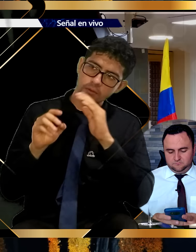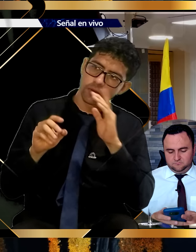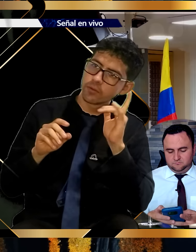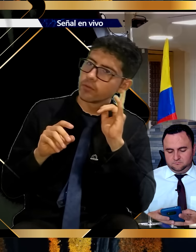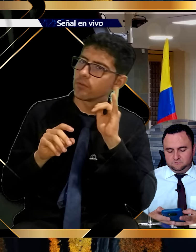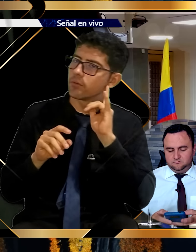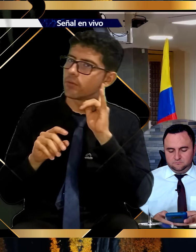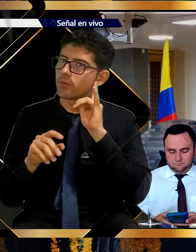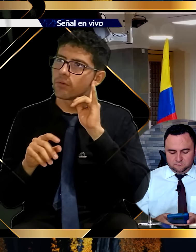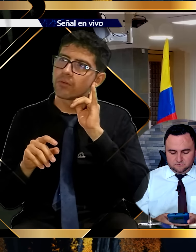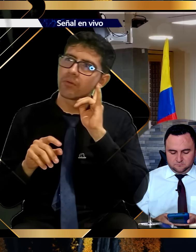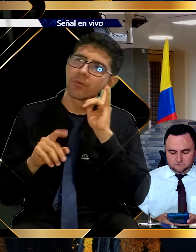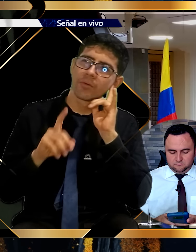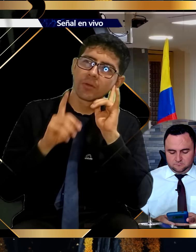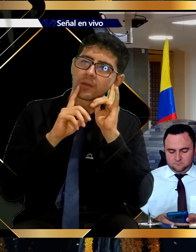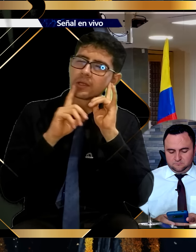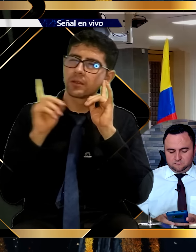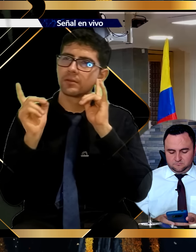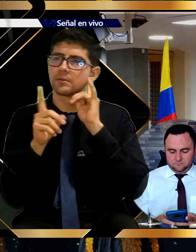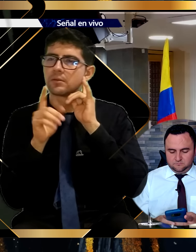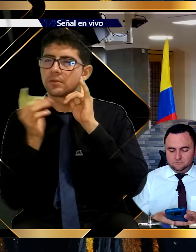Puedo decir lo que decía.